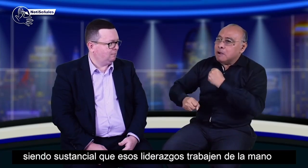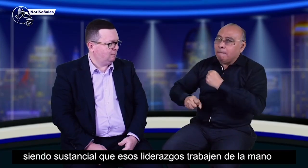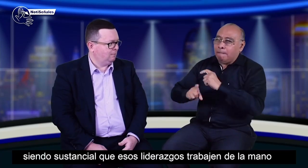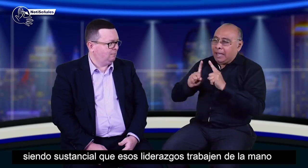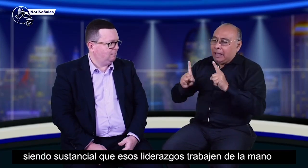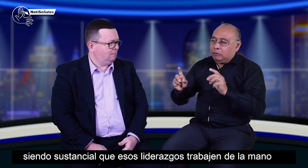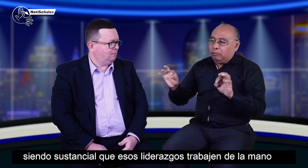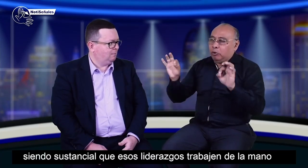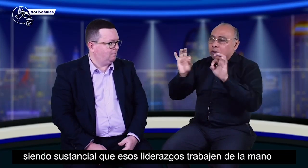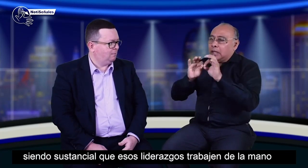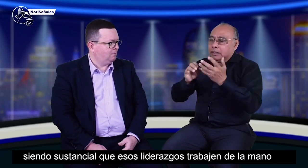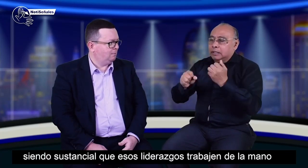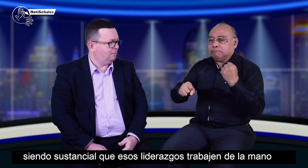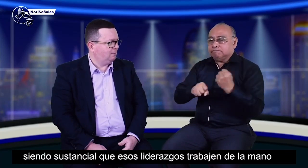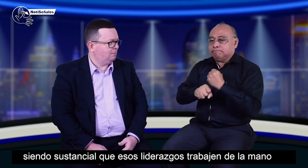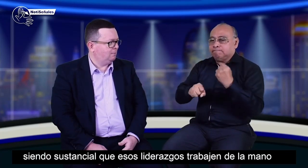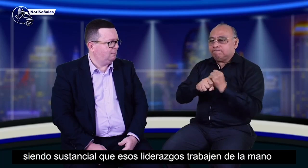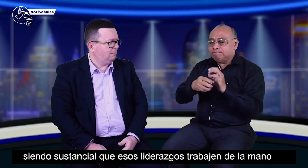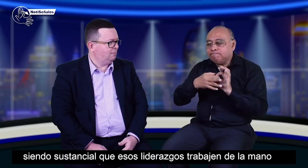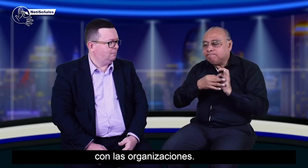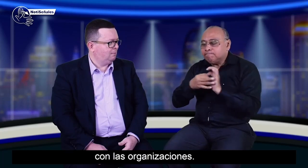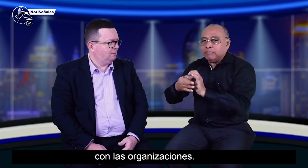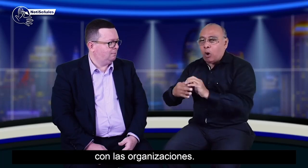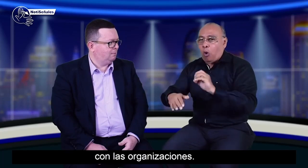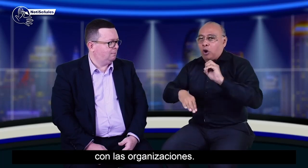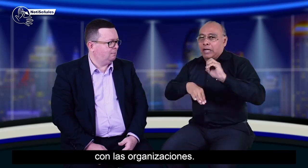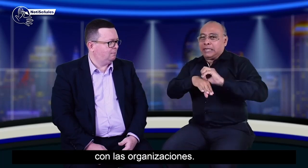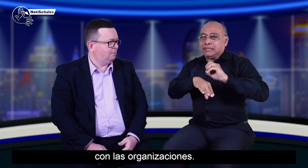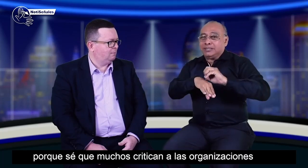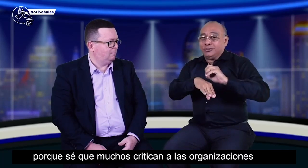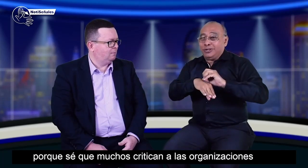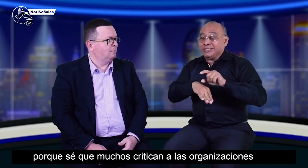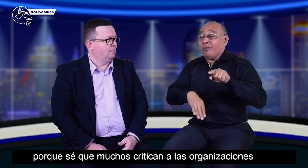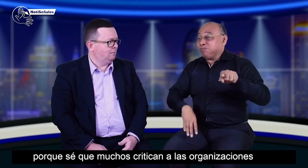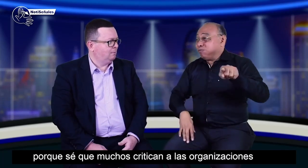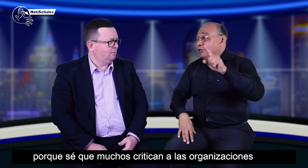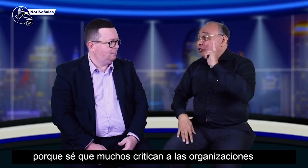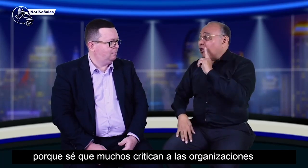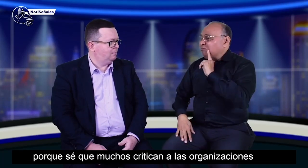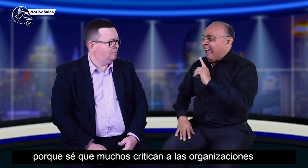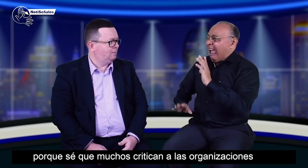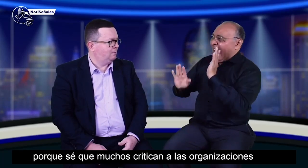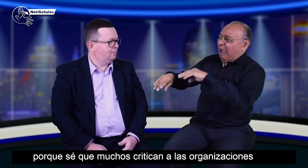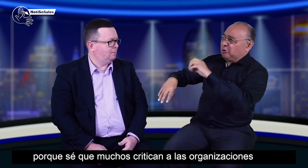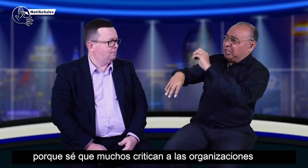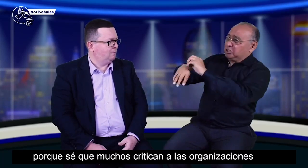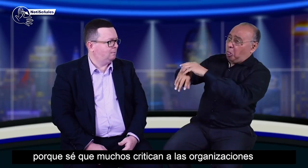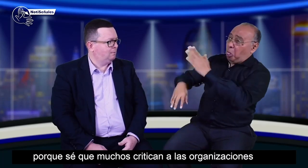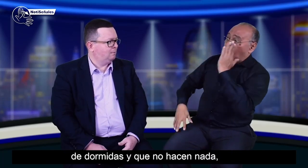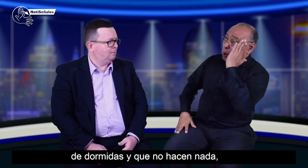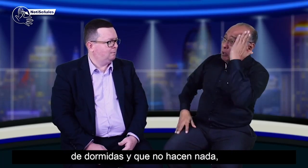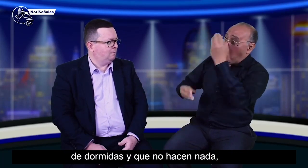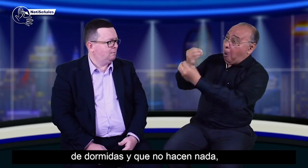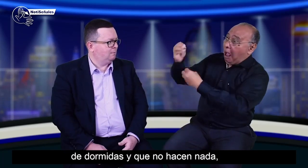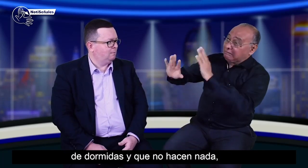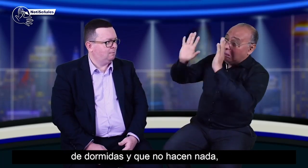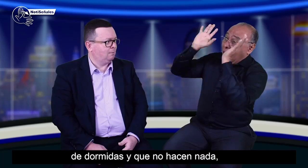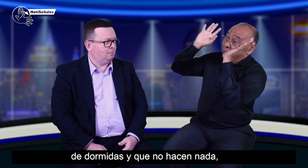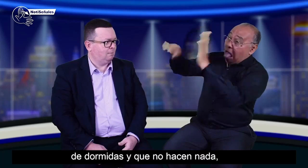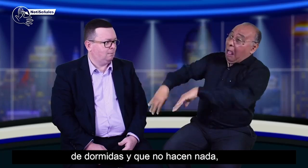sustancial que ese liderazgo trabaje de la mano con las organizaciones. Porque sé que muchos critican a las organizaciones de dormidas y que